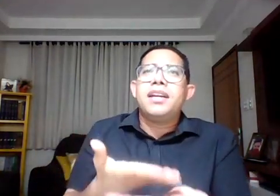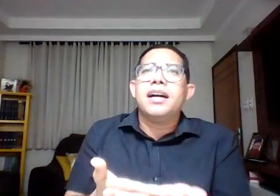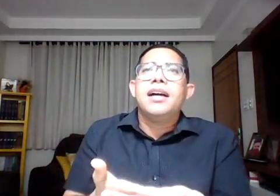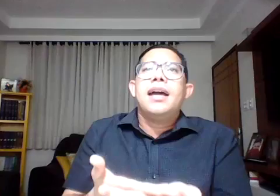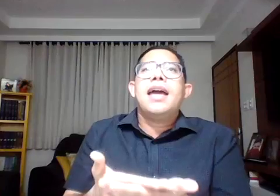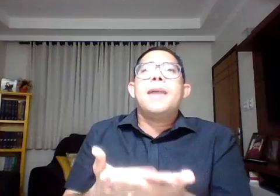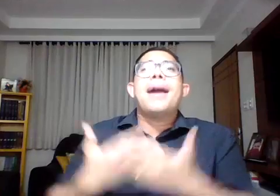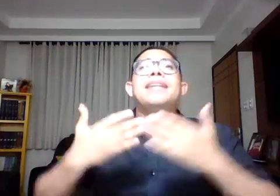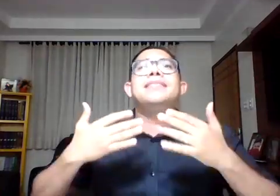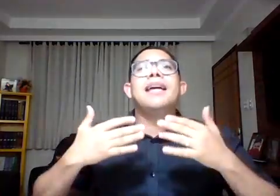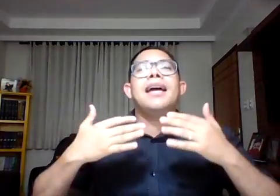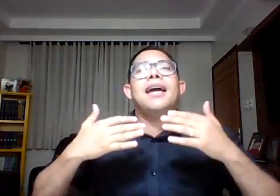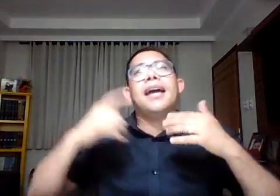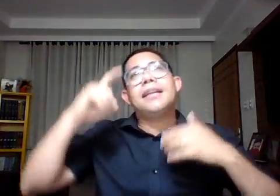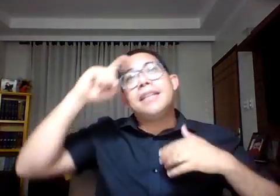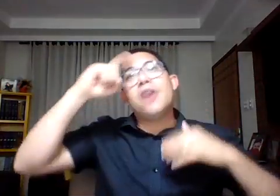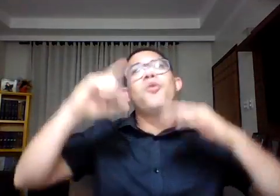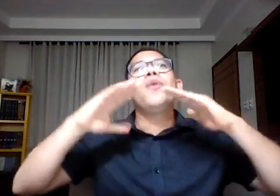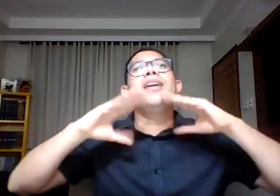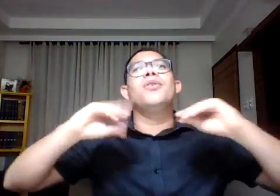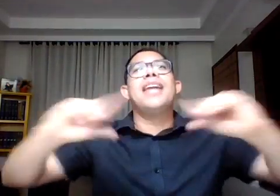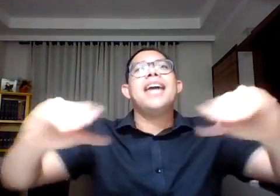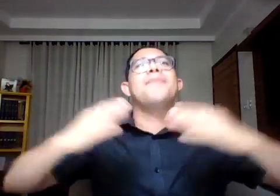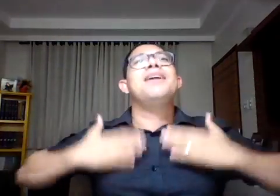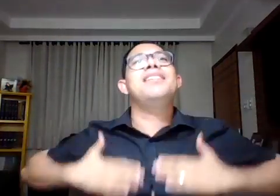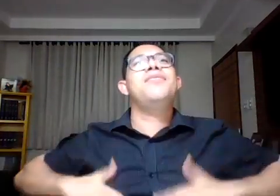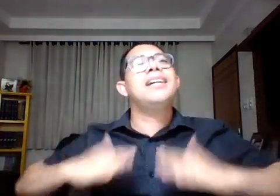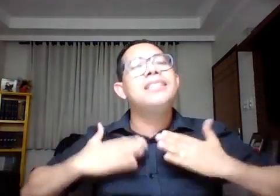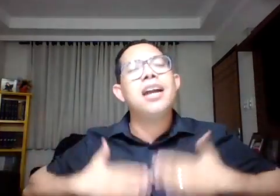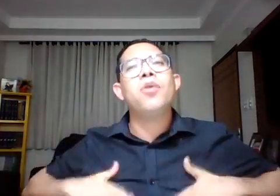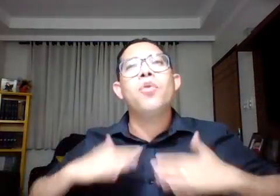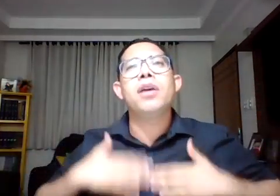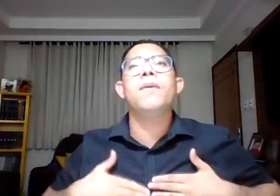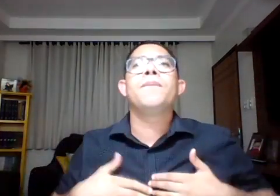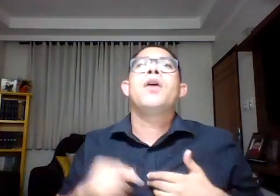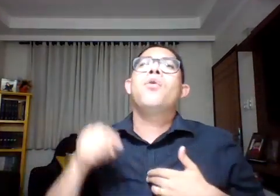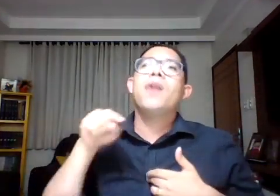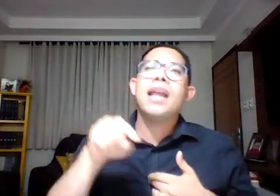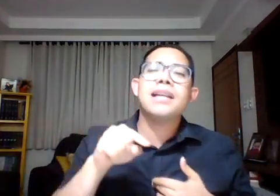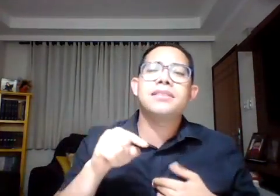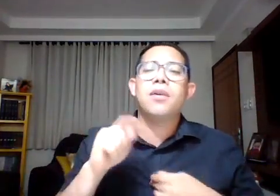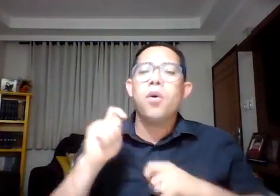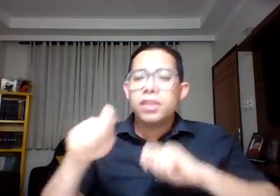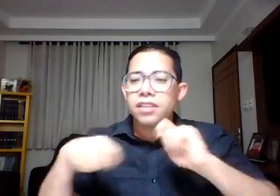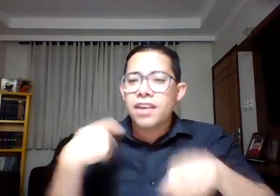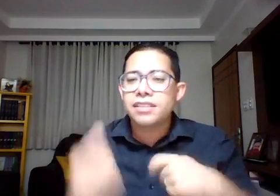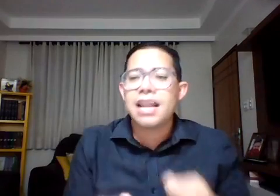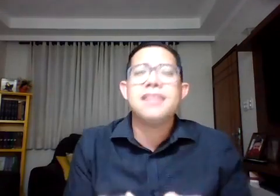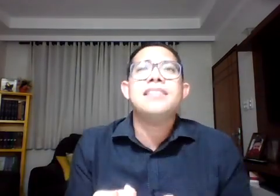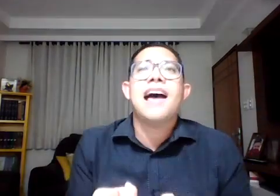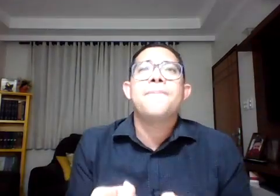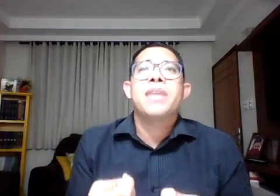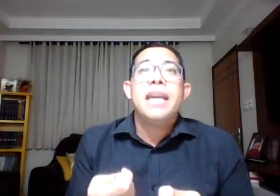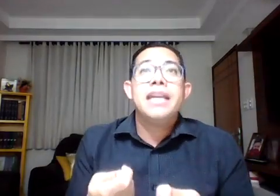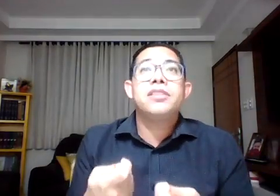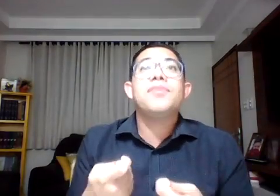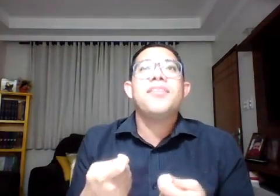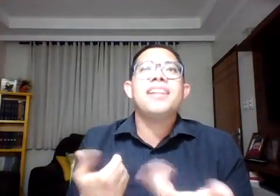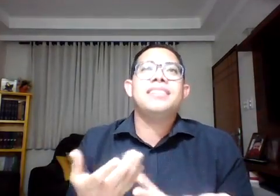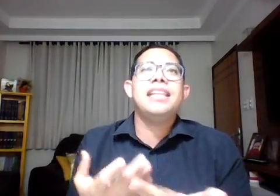fica mais tranquilo, né? Mais você fica tranquilo com relação ao que você vai sinalizar. Isso vai